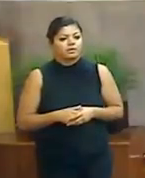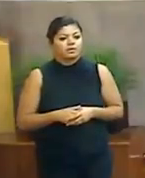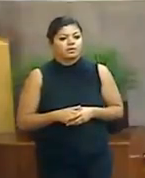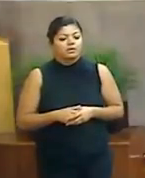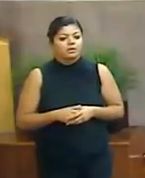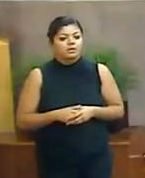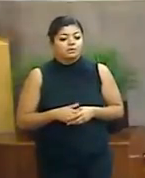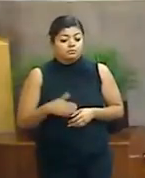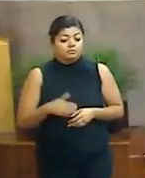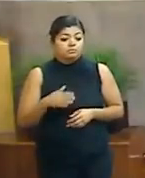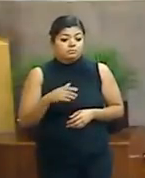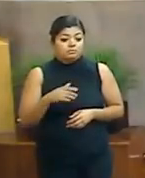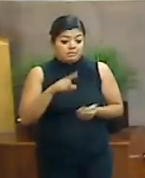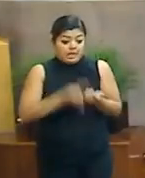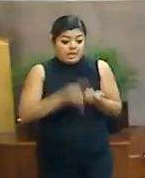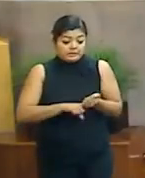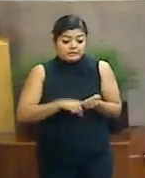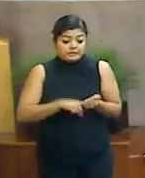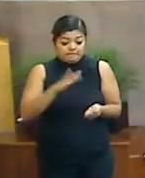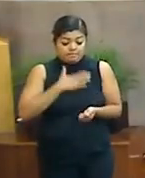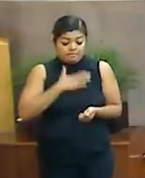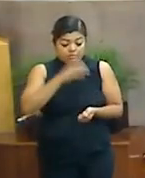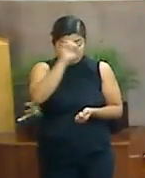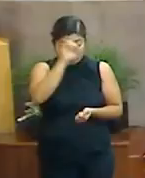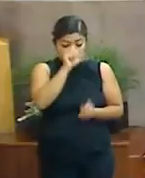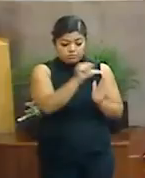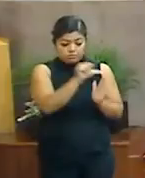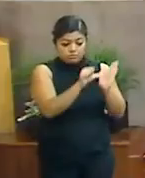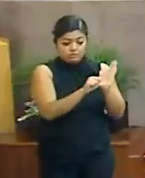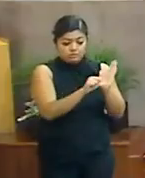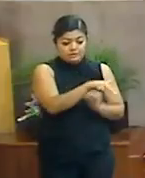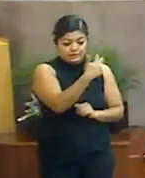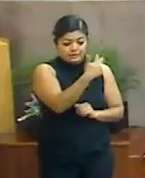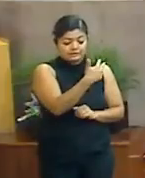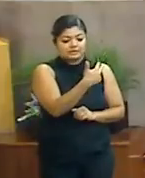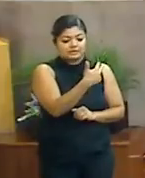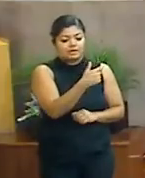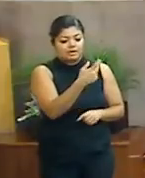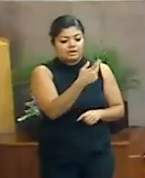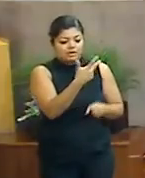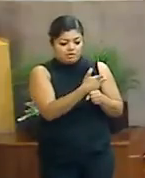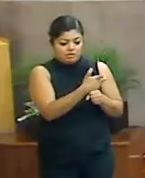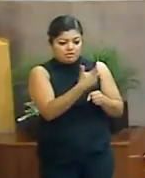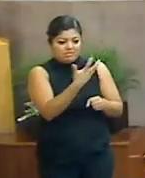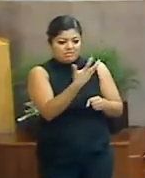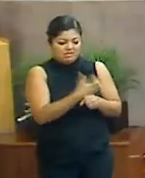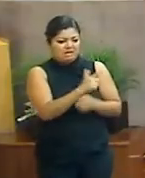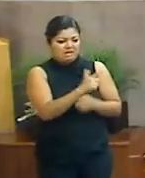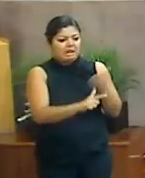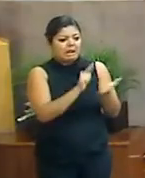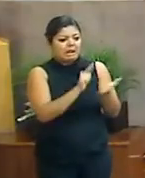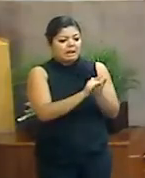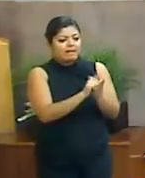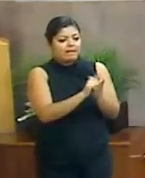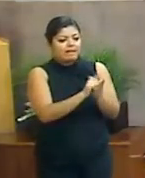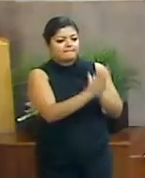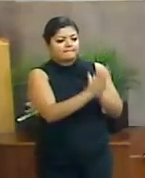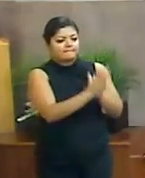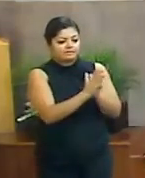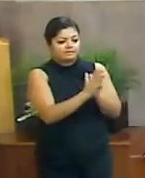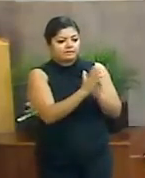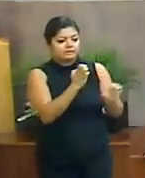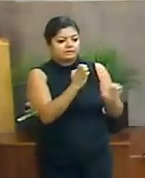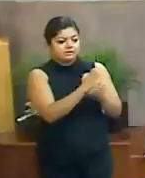de vista legal es claro que el artículo 3 fracción 118 cuestión quinta de la ley de participación ciudadana del estado de baja